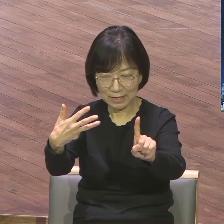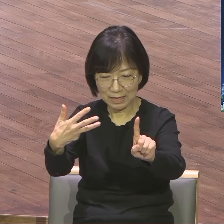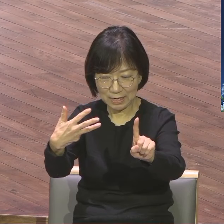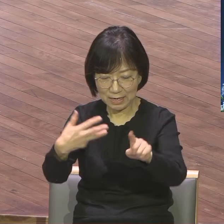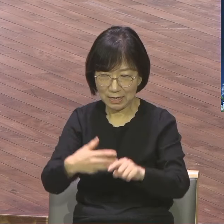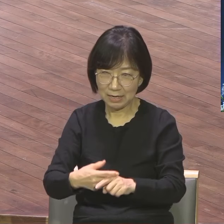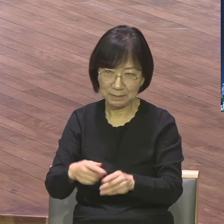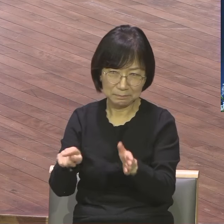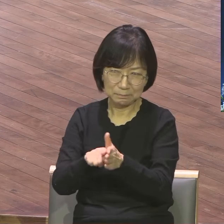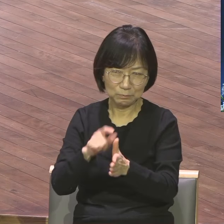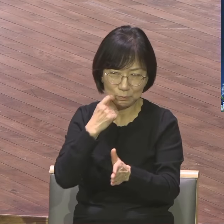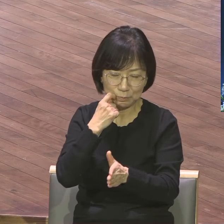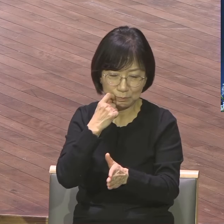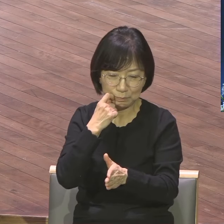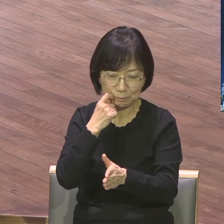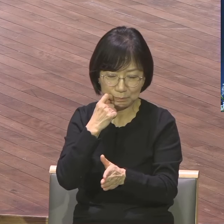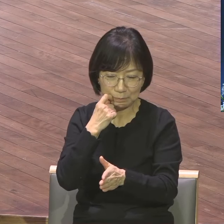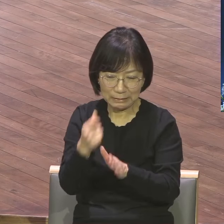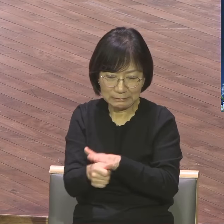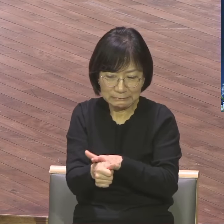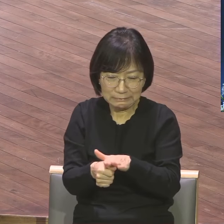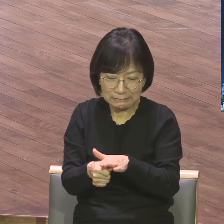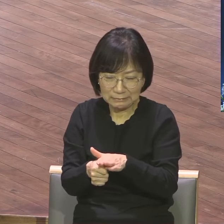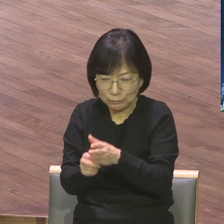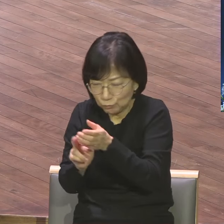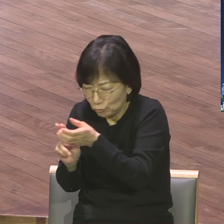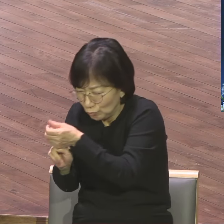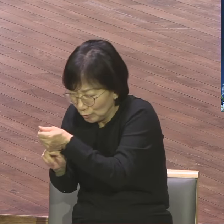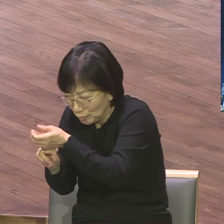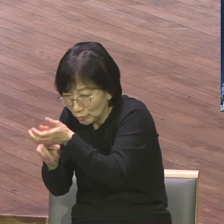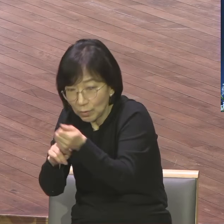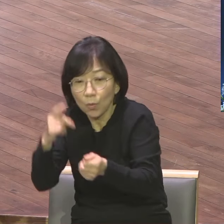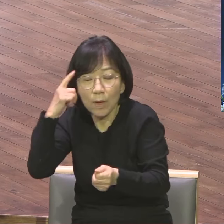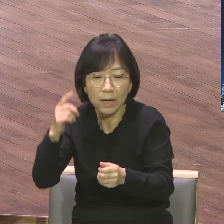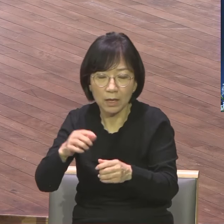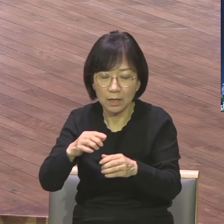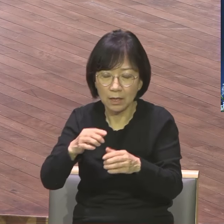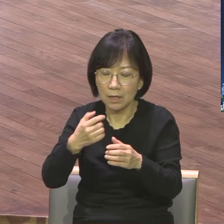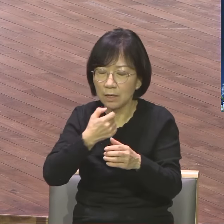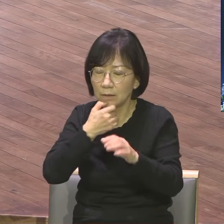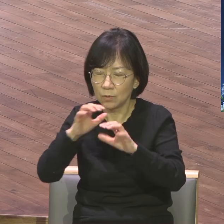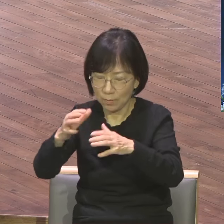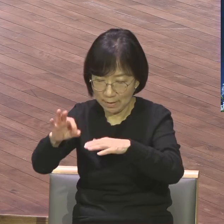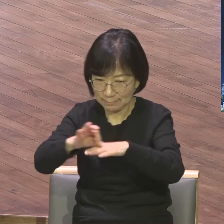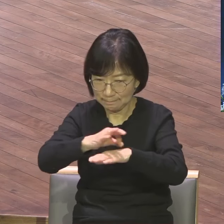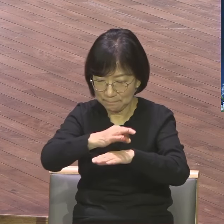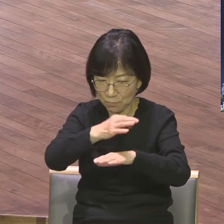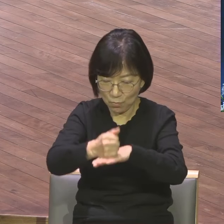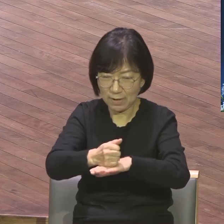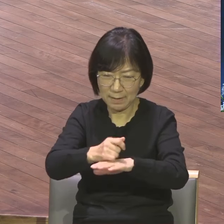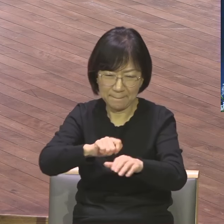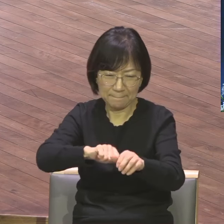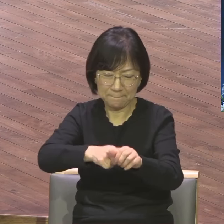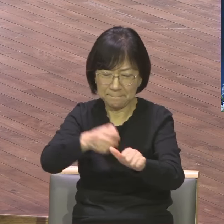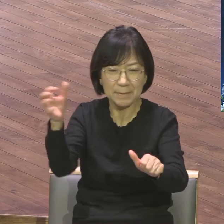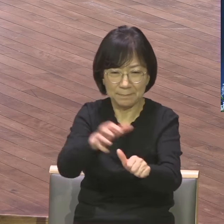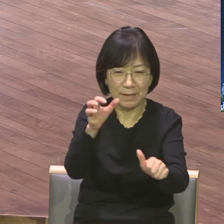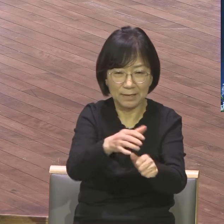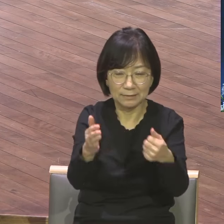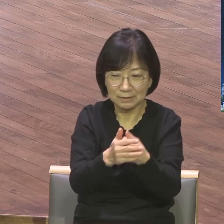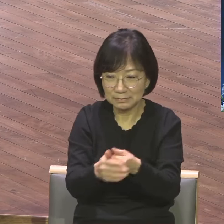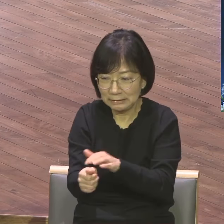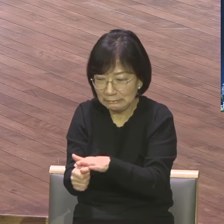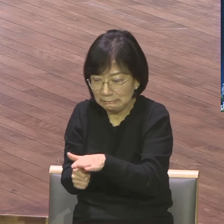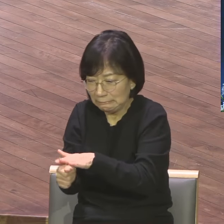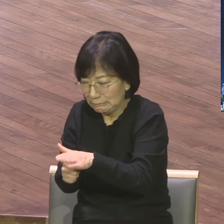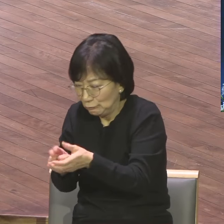연약한 성도들, 유대인의 왕따와 핍박으로 인하여 정말 예수가 그리스도란 사실을 믿지만